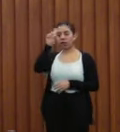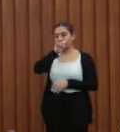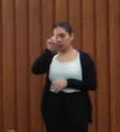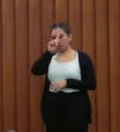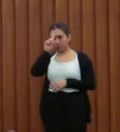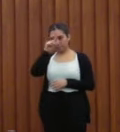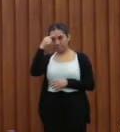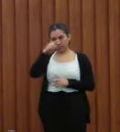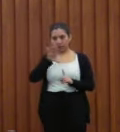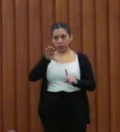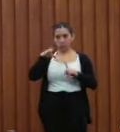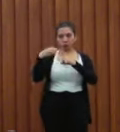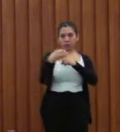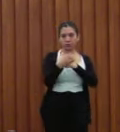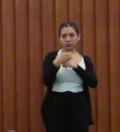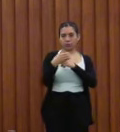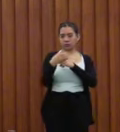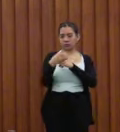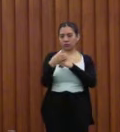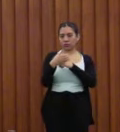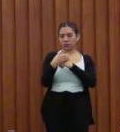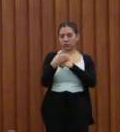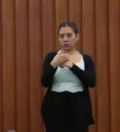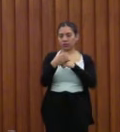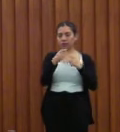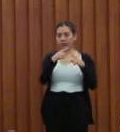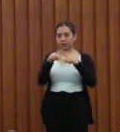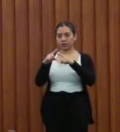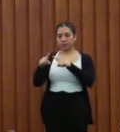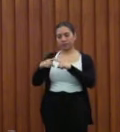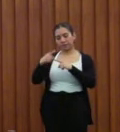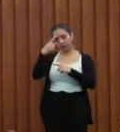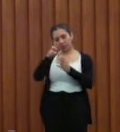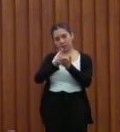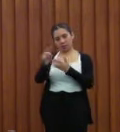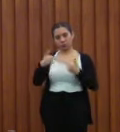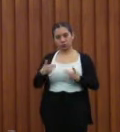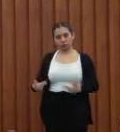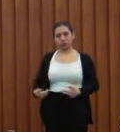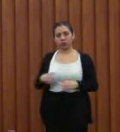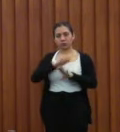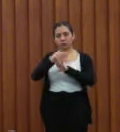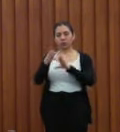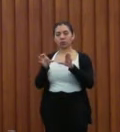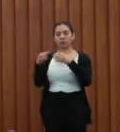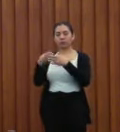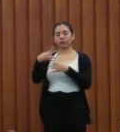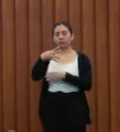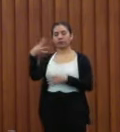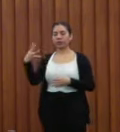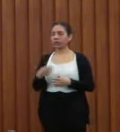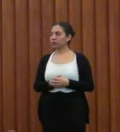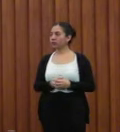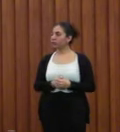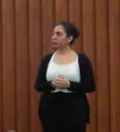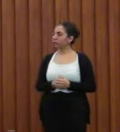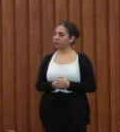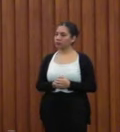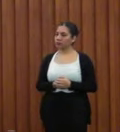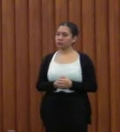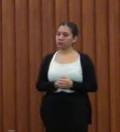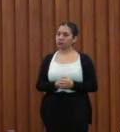Comisión Interamericana de Derechos Humanos sobre su informe de violencia hacia personas LGBT, TTI, y me parece